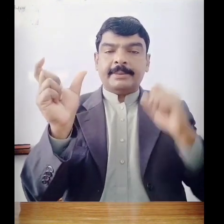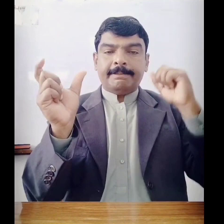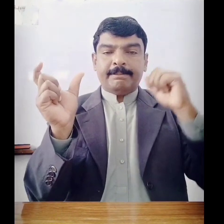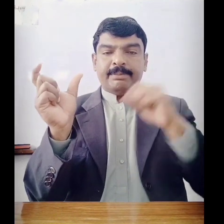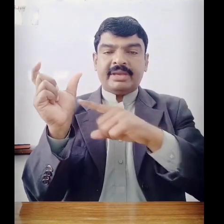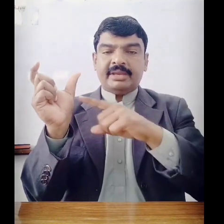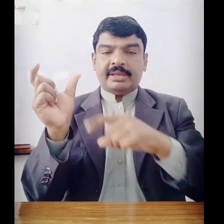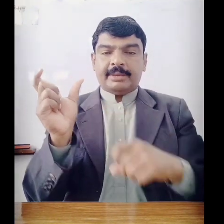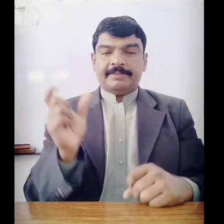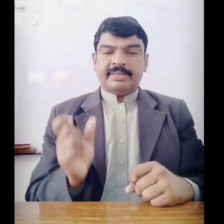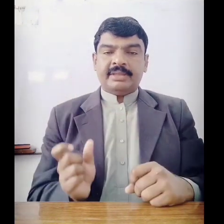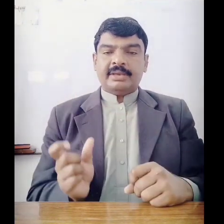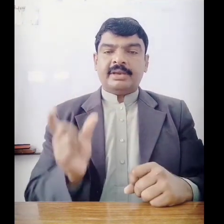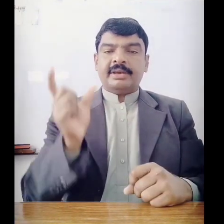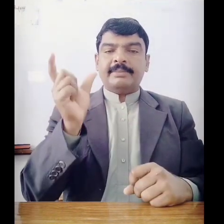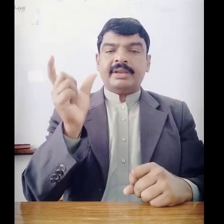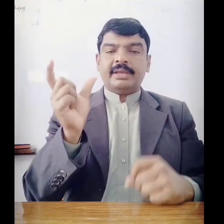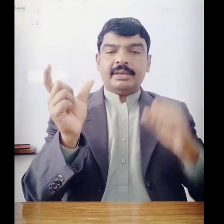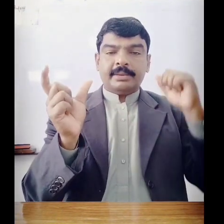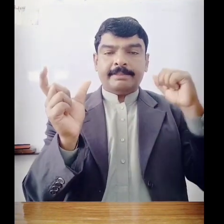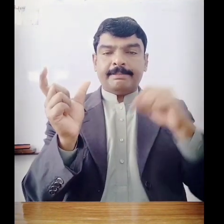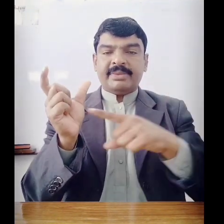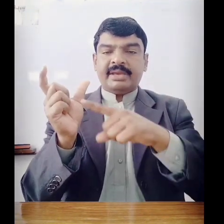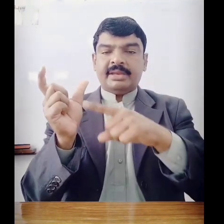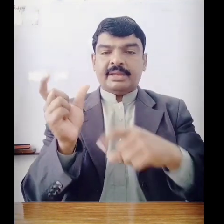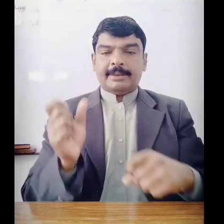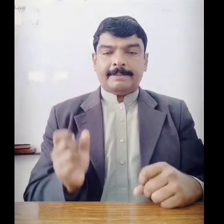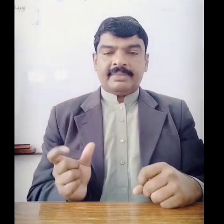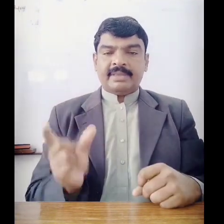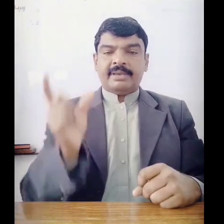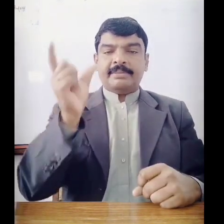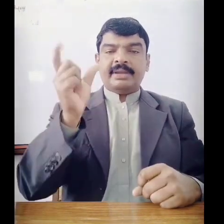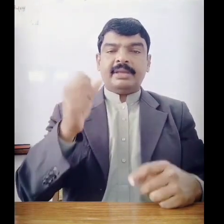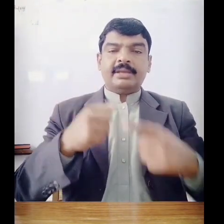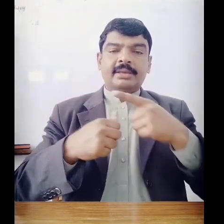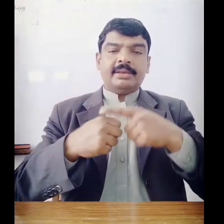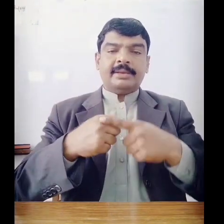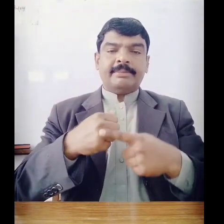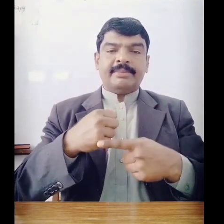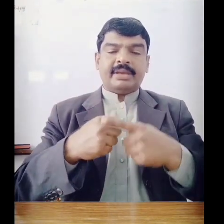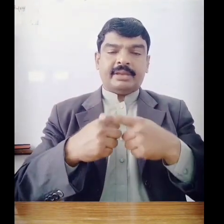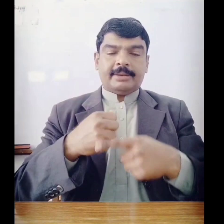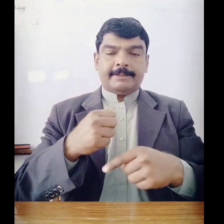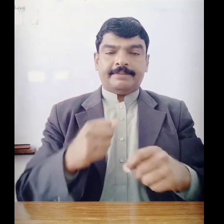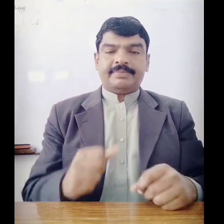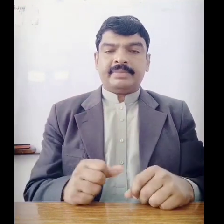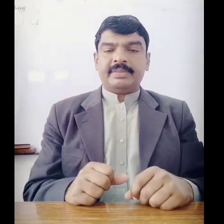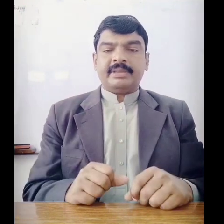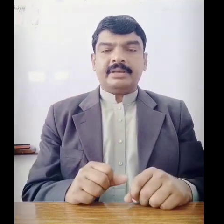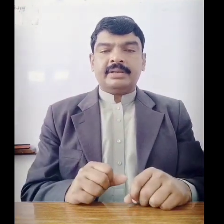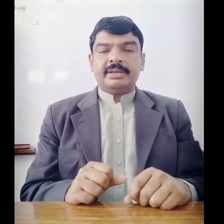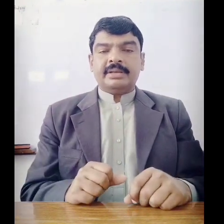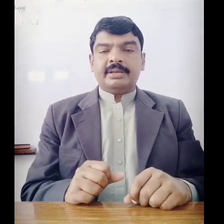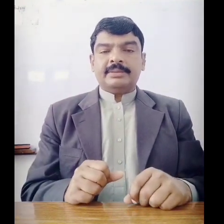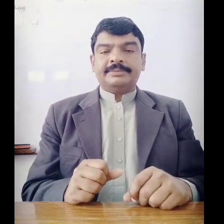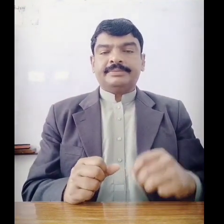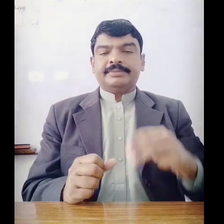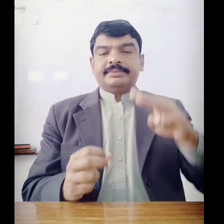कमरी महीने, कमरी महीने, कमरी महीने।